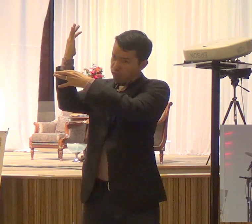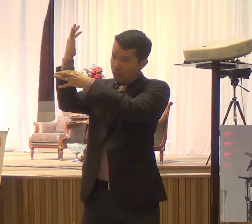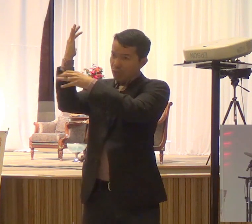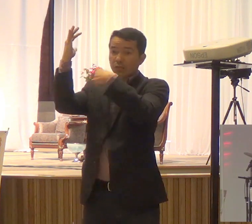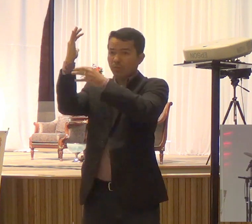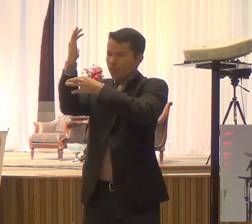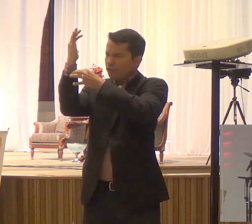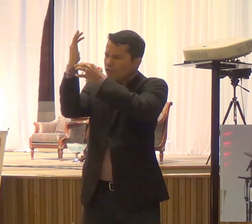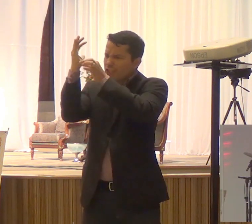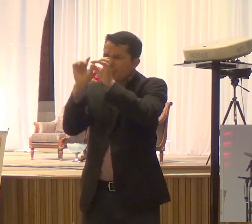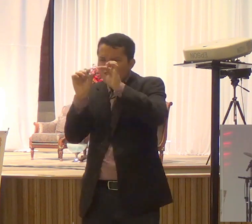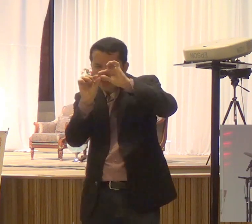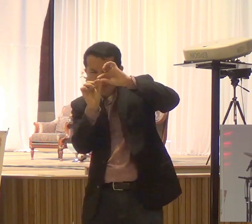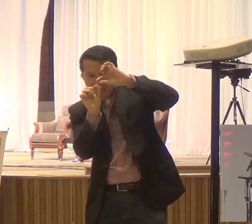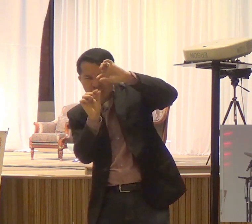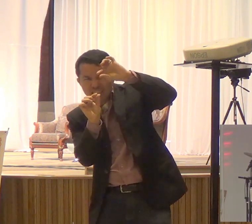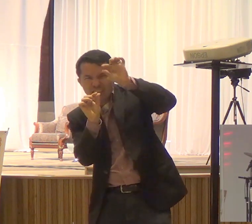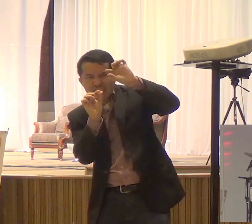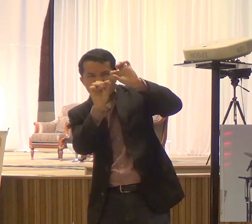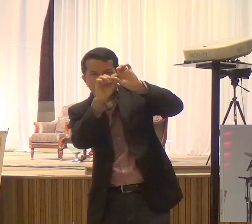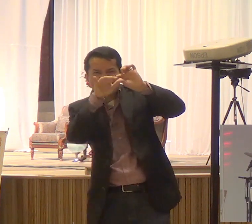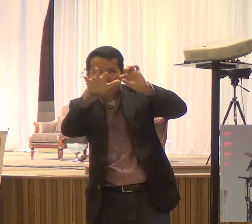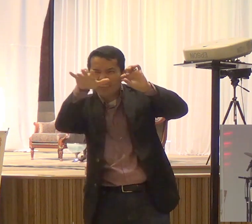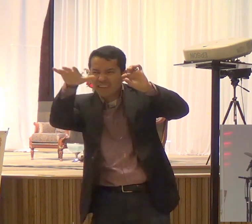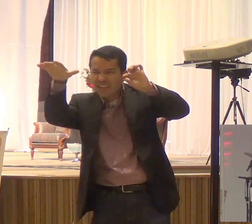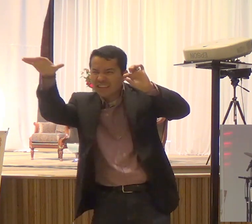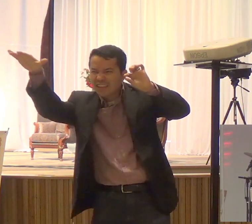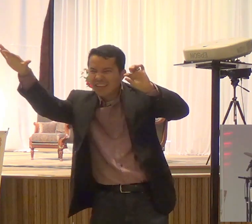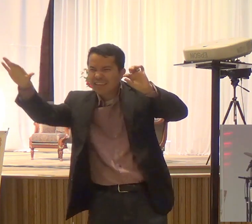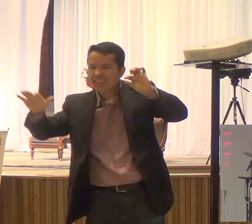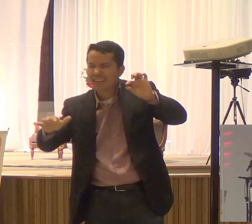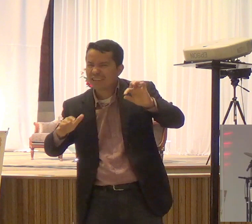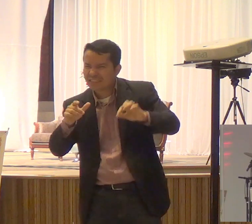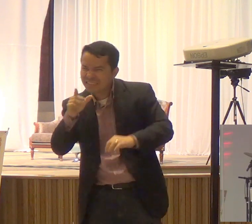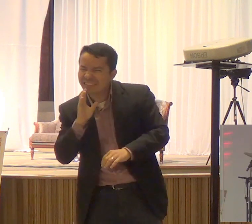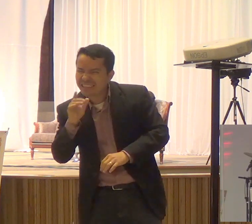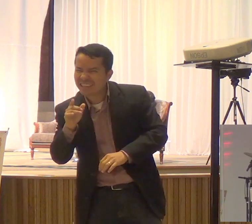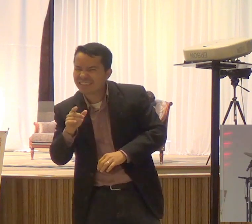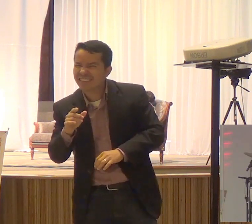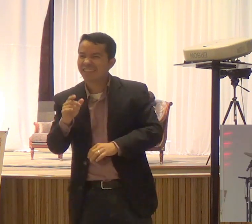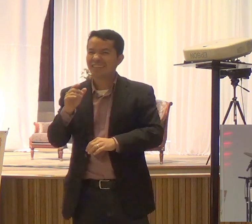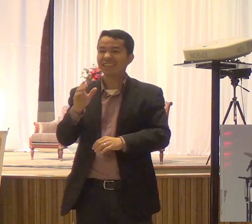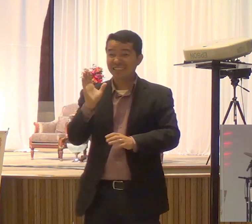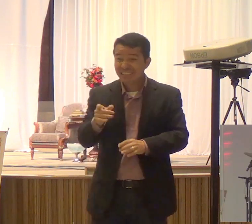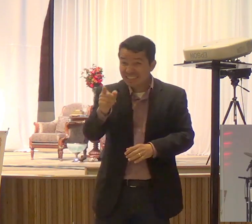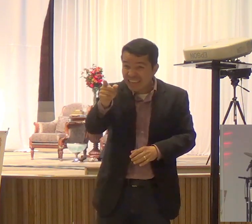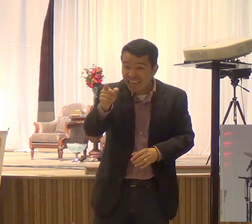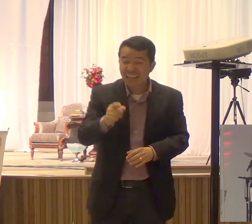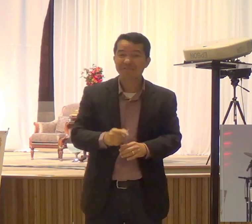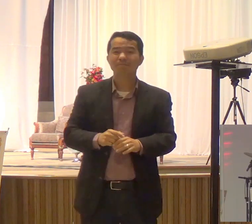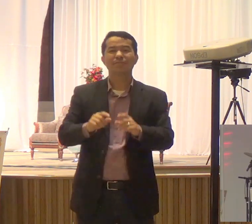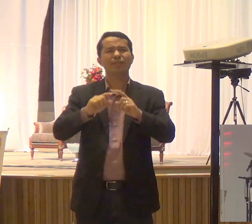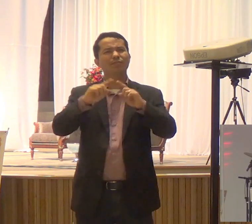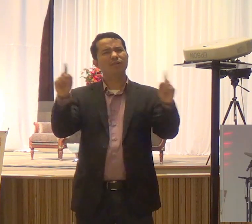os galhos vão se abrindo. Videira é importante. Mas o que Ezequiel